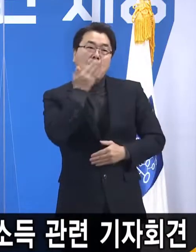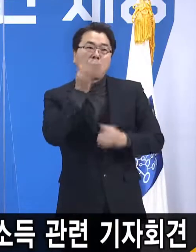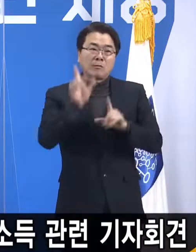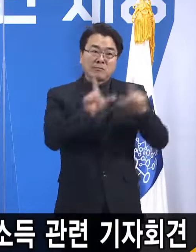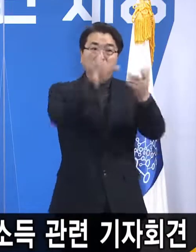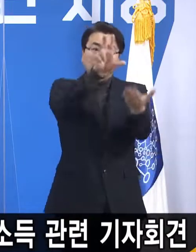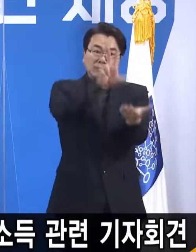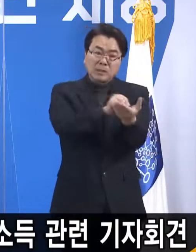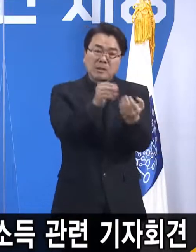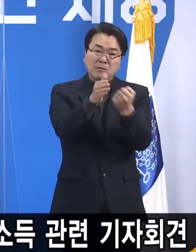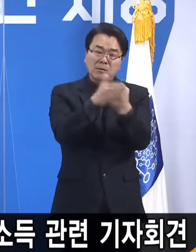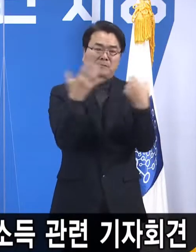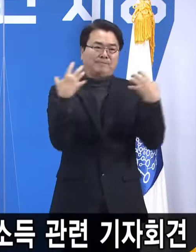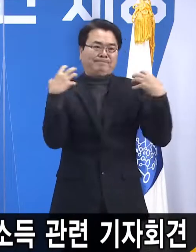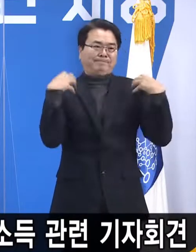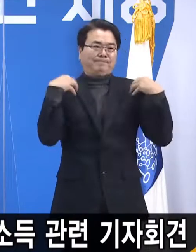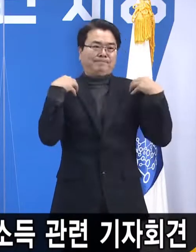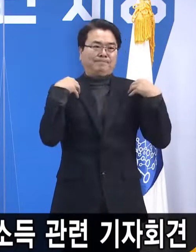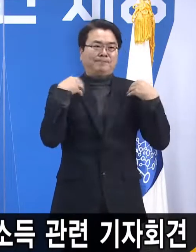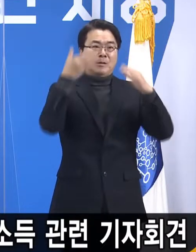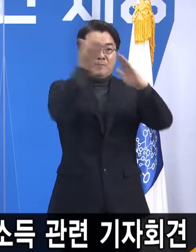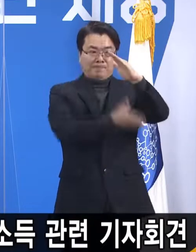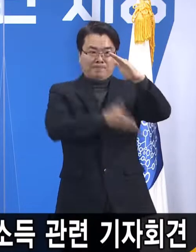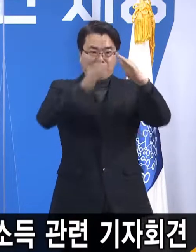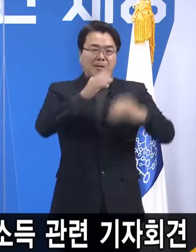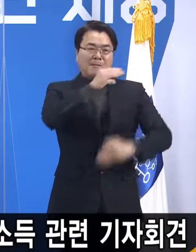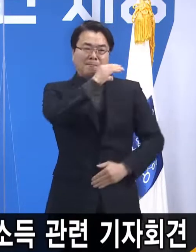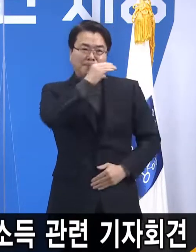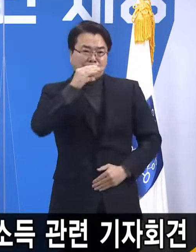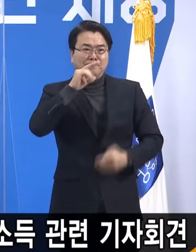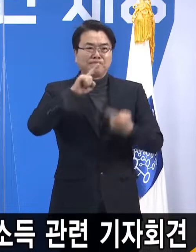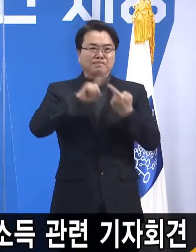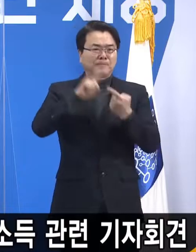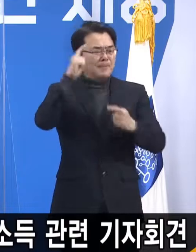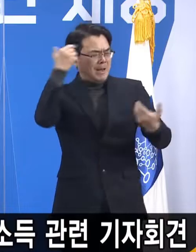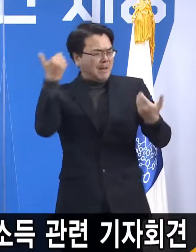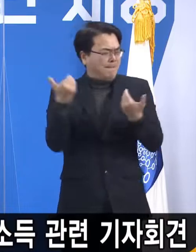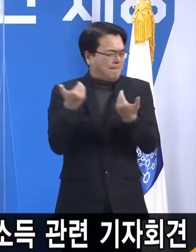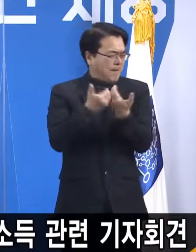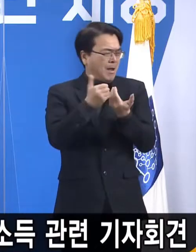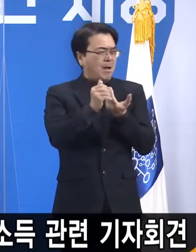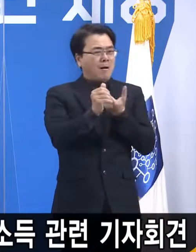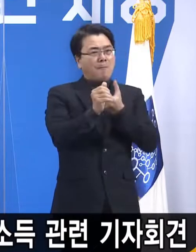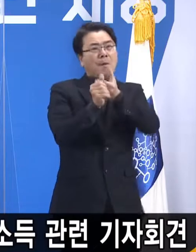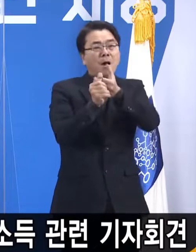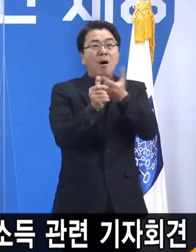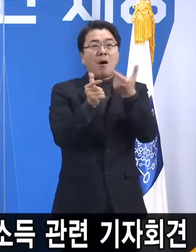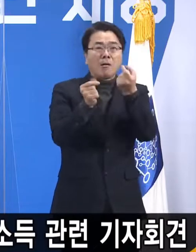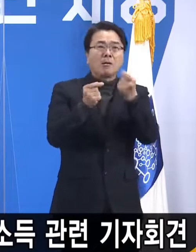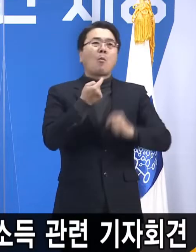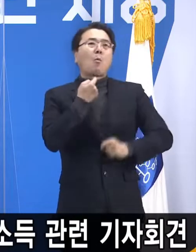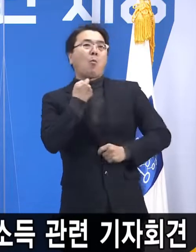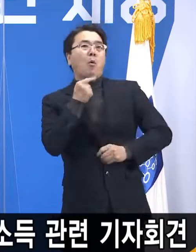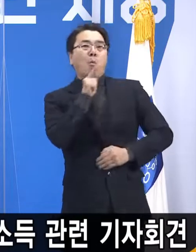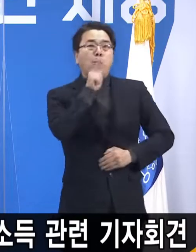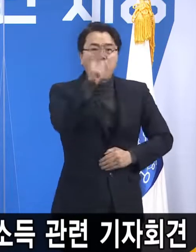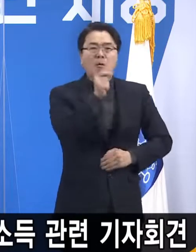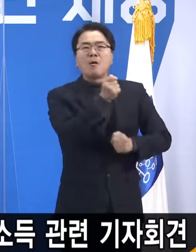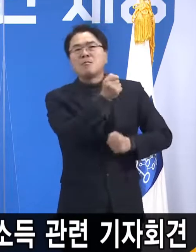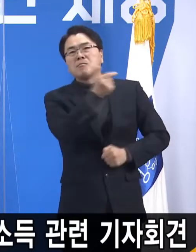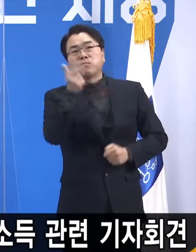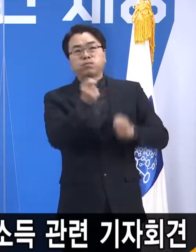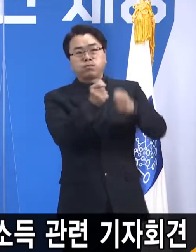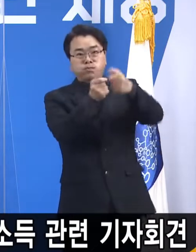문제로 정부의 정당한 행정명령에 반발하고 불복하겠다는 목소리도 점차 커지고 있습니다.